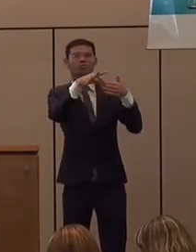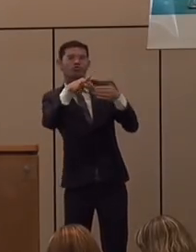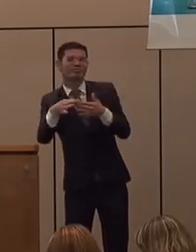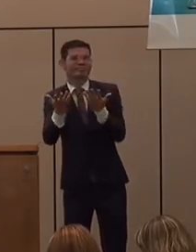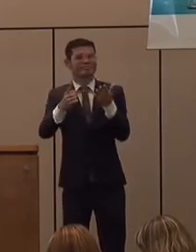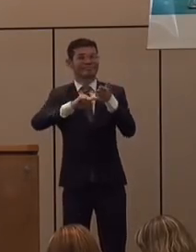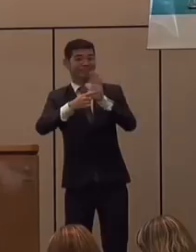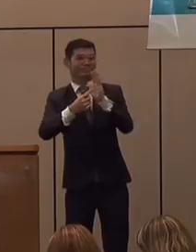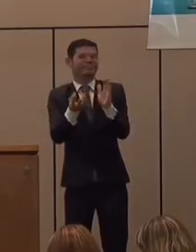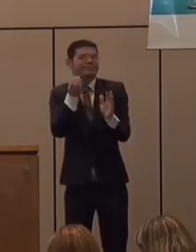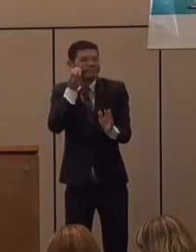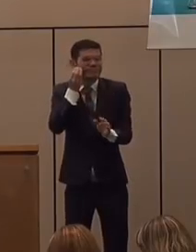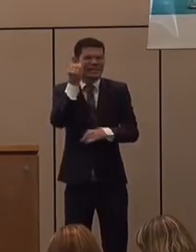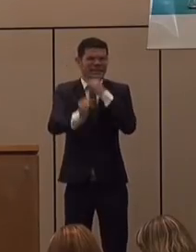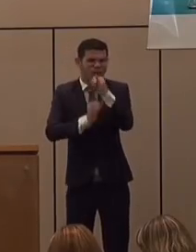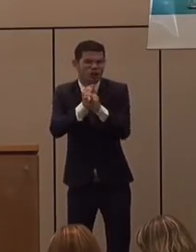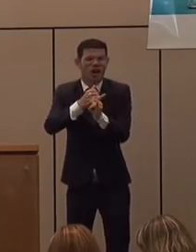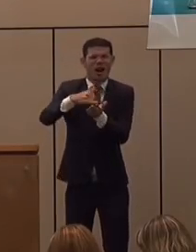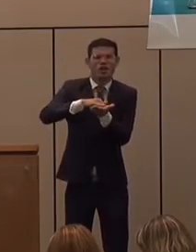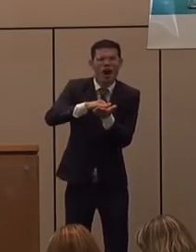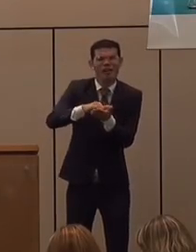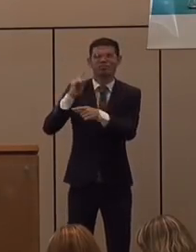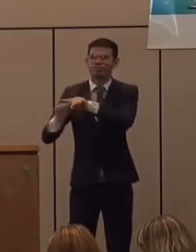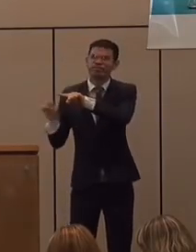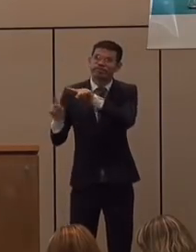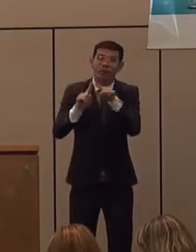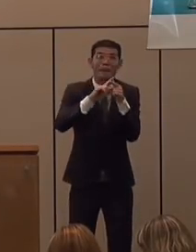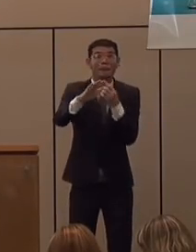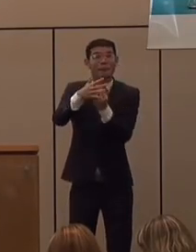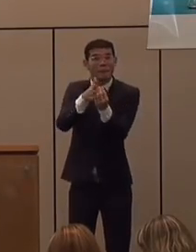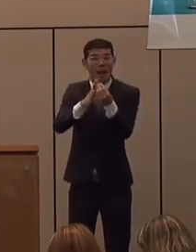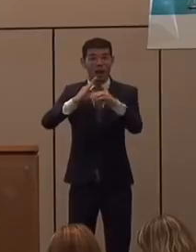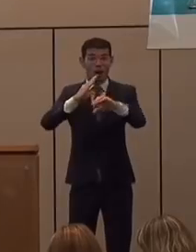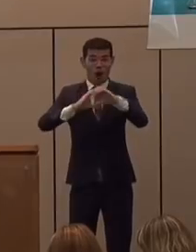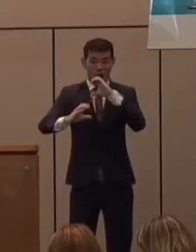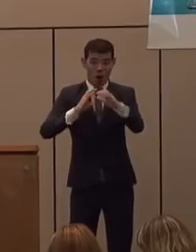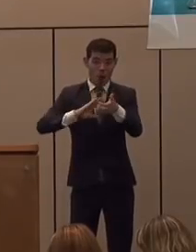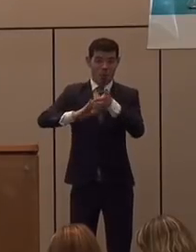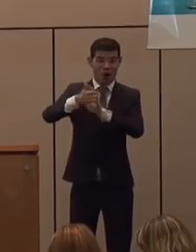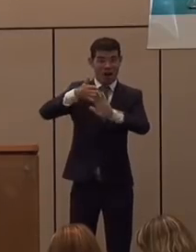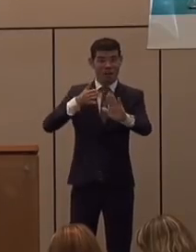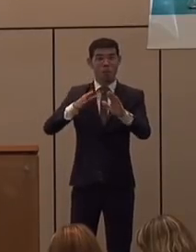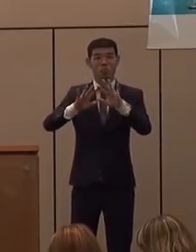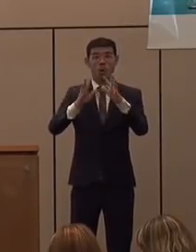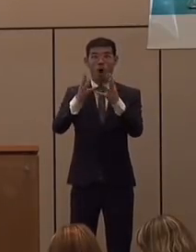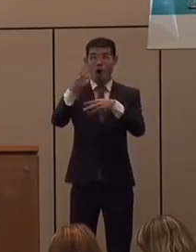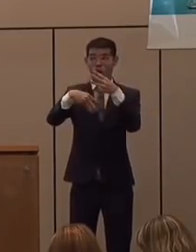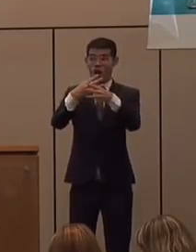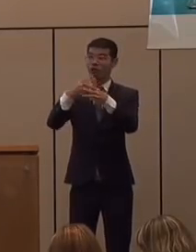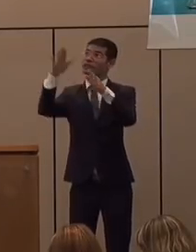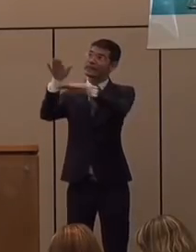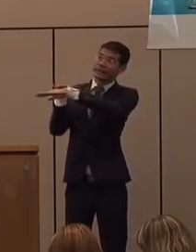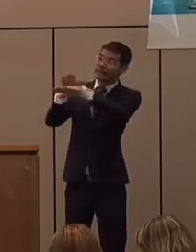lonelyplanet the economist new yorker o sea los grandes medios de comunicación del mundo están poniendo a colombia como el nuevo